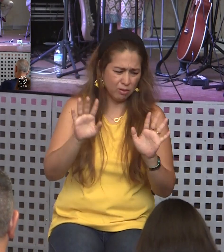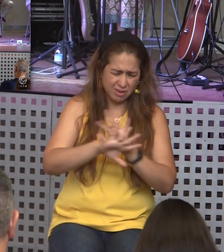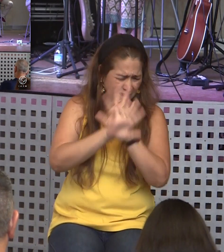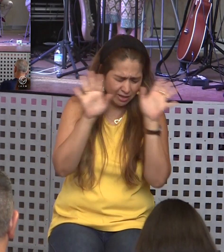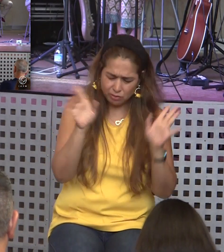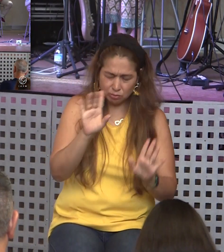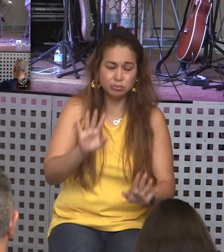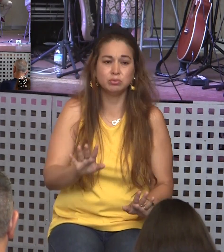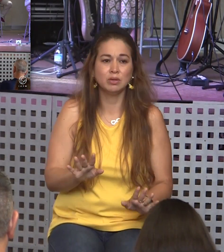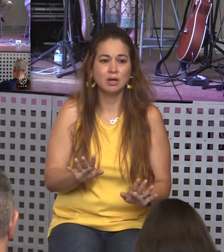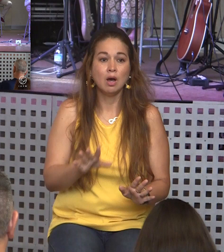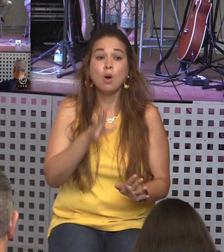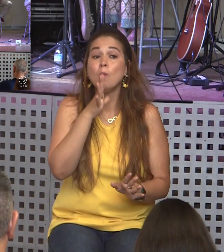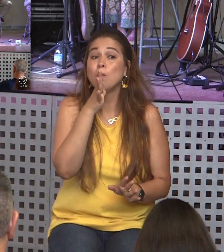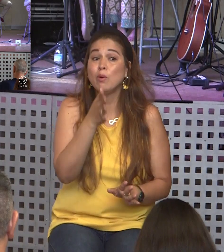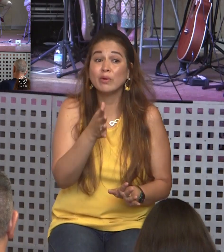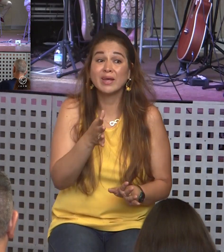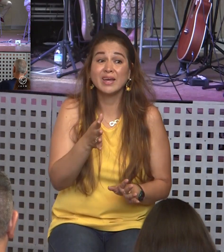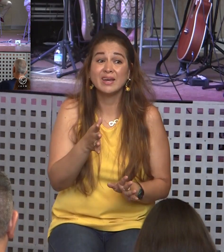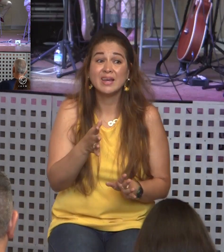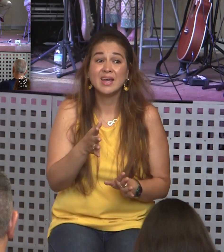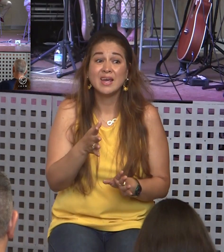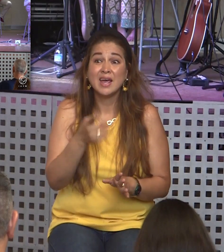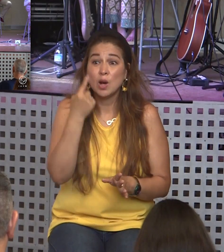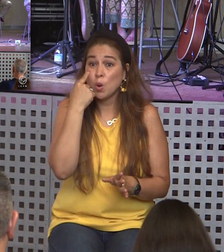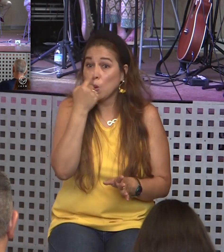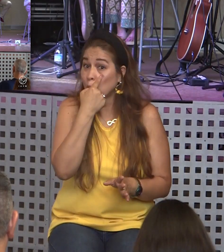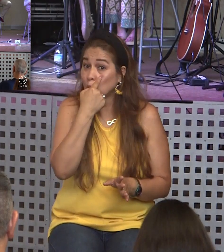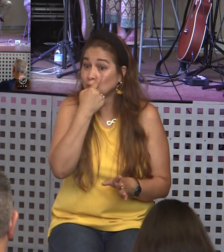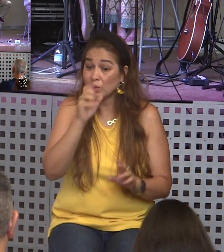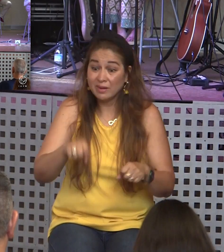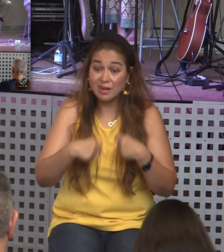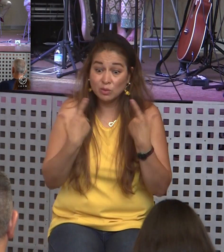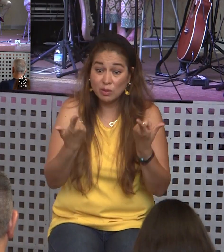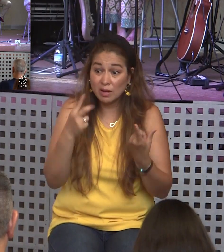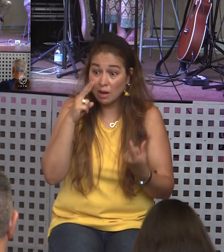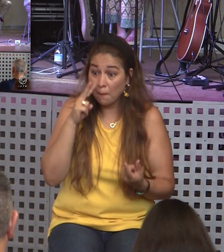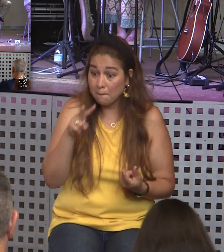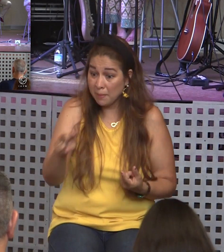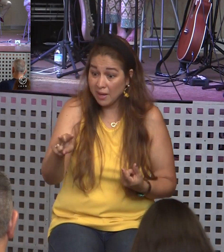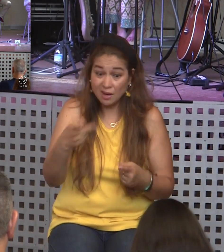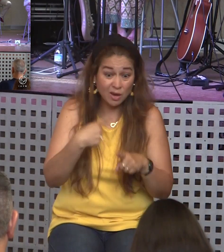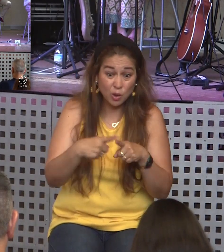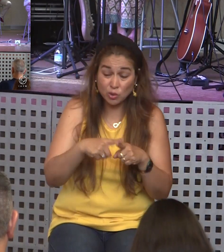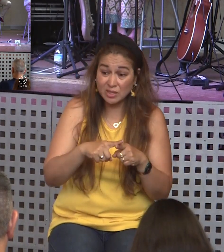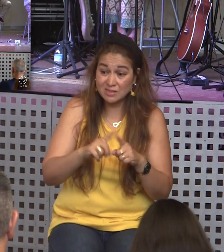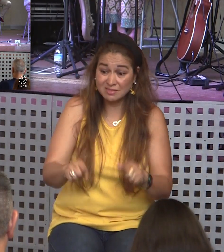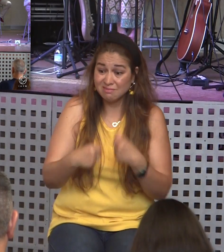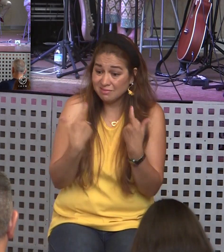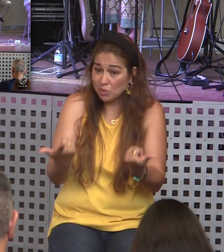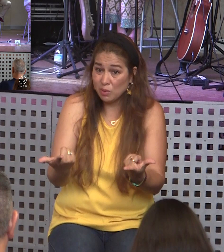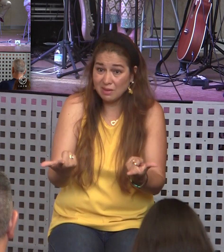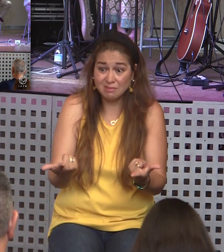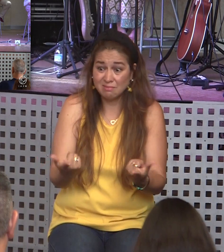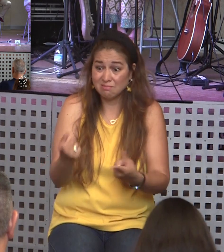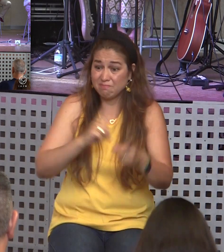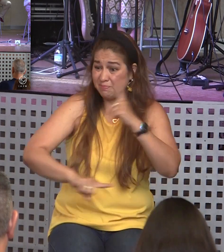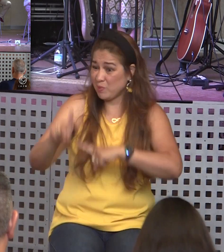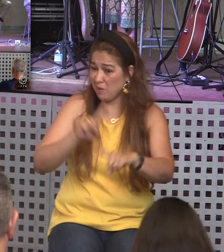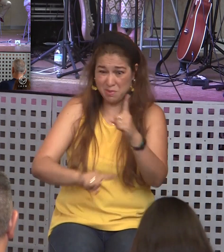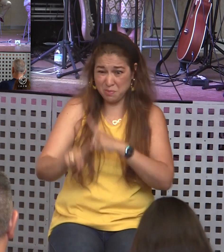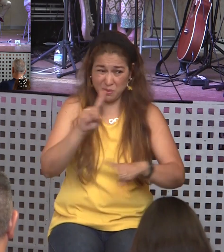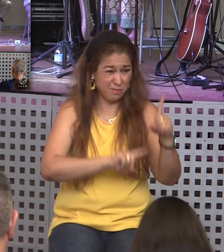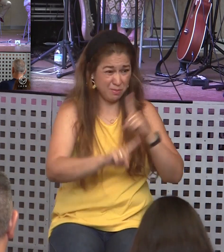1 Corintios 2:14, pero el hombre natural no percibe las cosas que son del Espíritu, porque para él son locura y no las